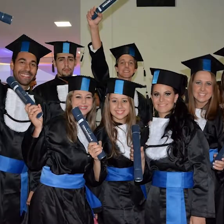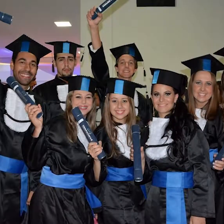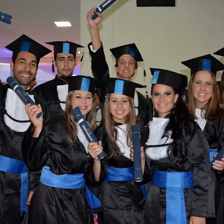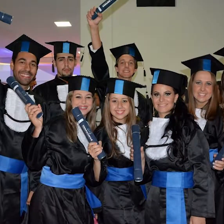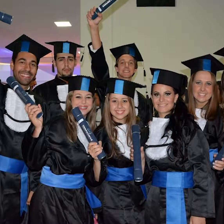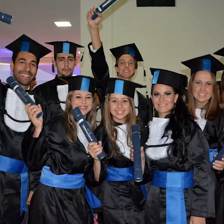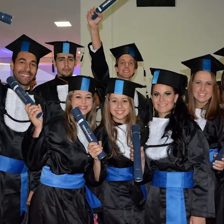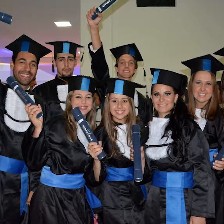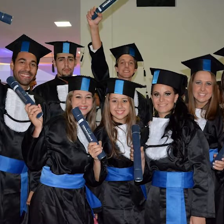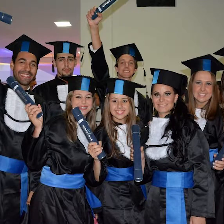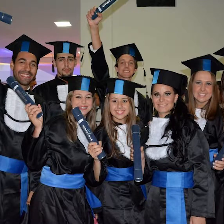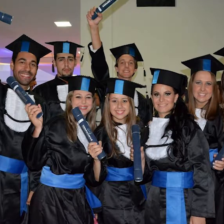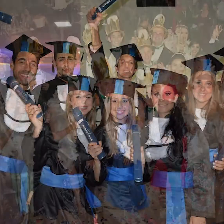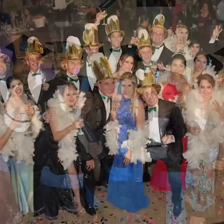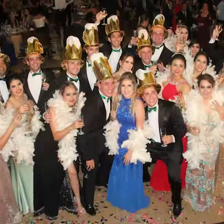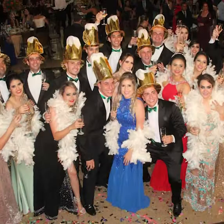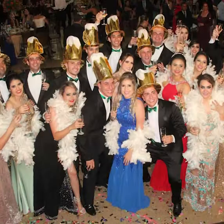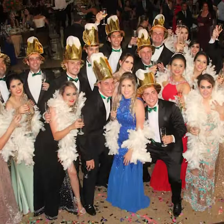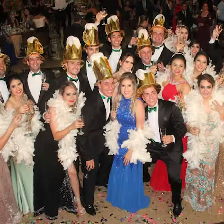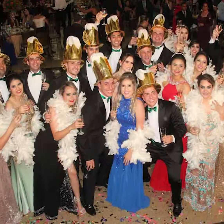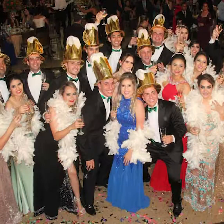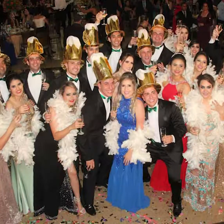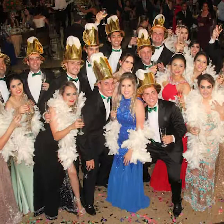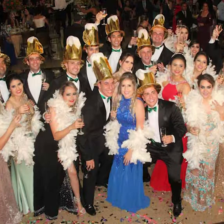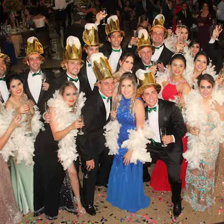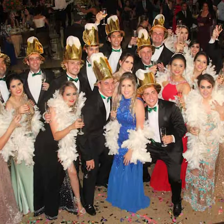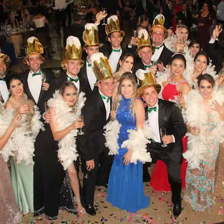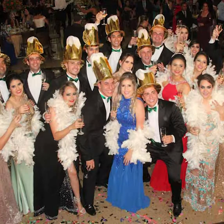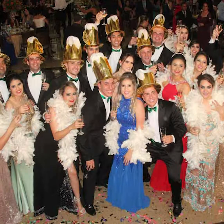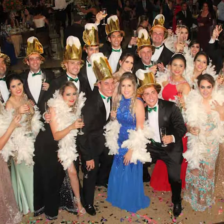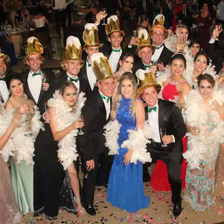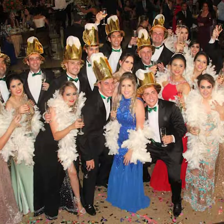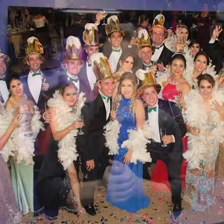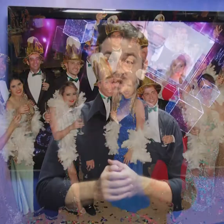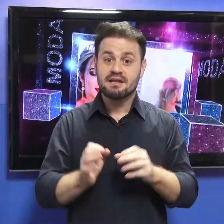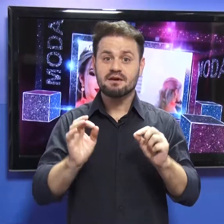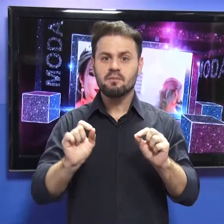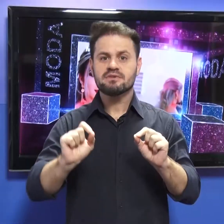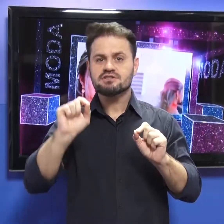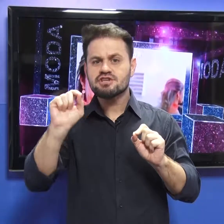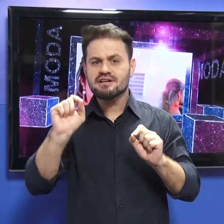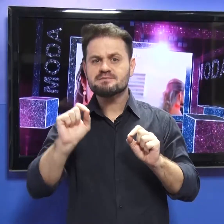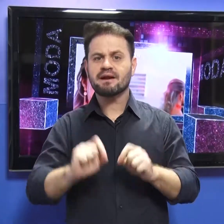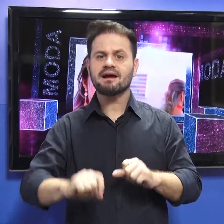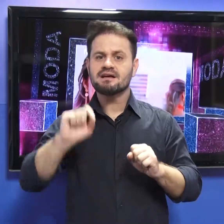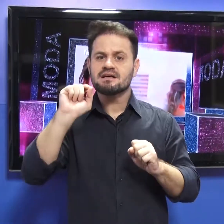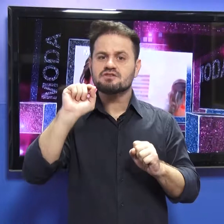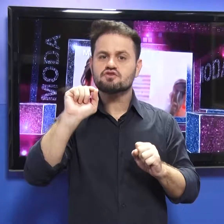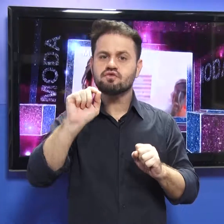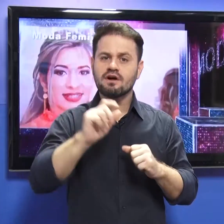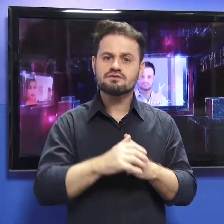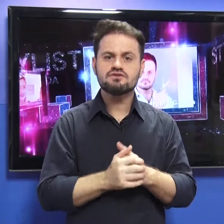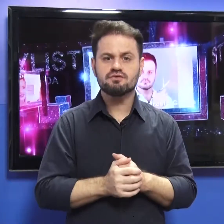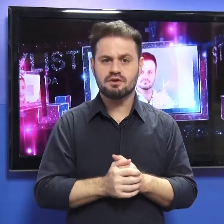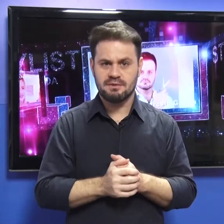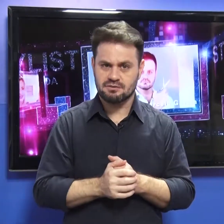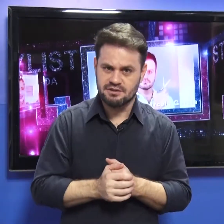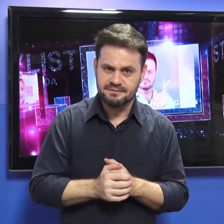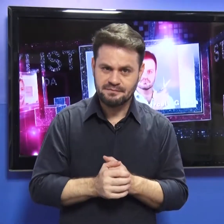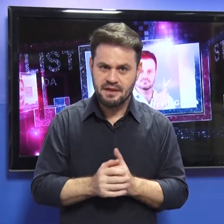e o baile que é o fechamento disso tudo com chave de ouro são dicas pra fotos de formatura